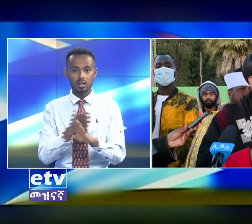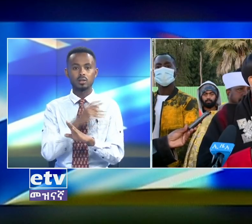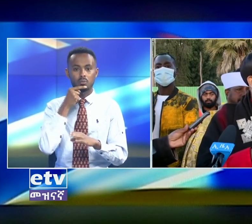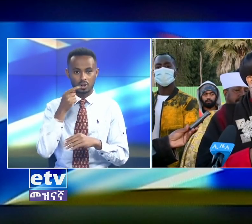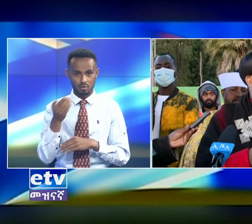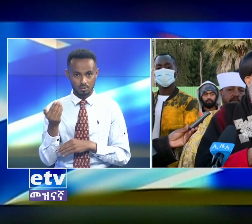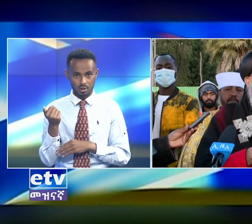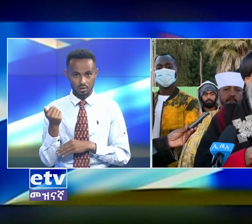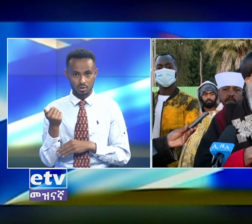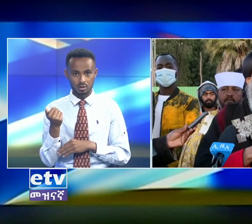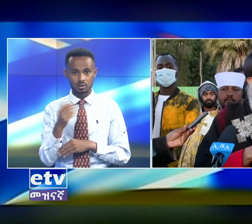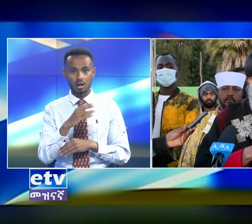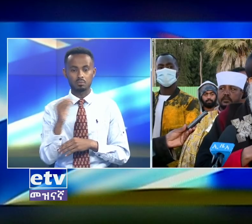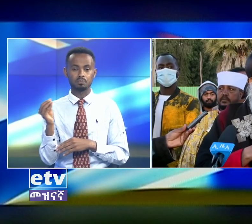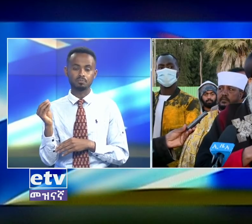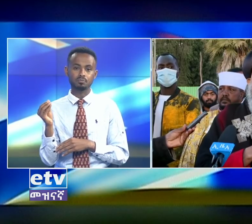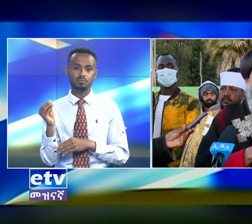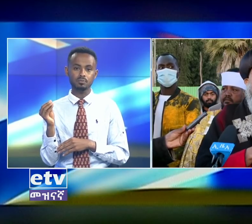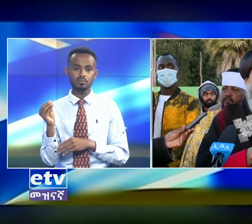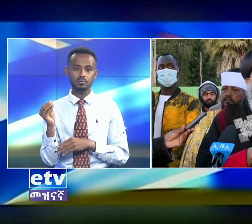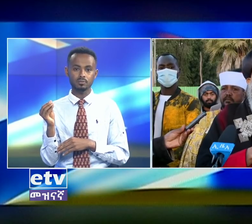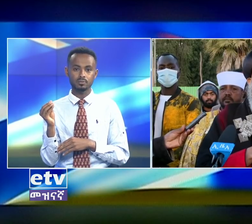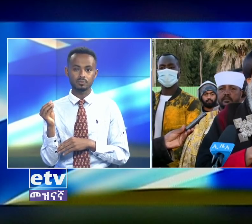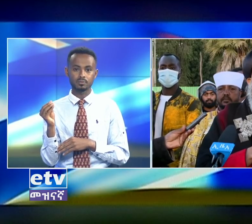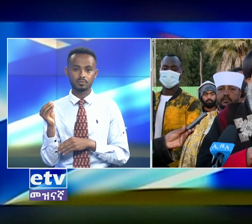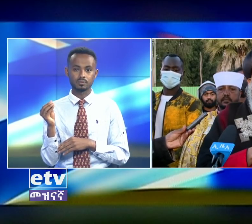ነበር እና